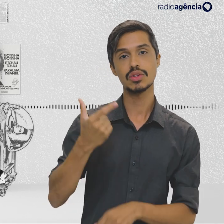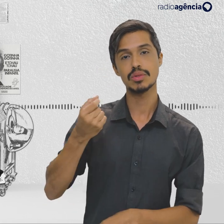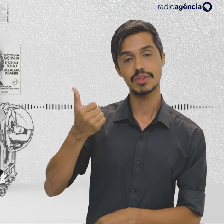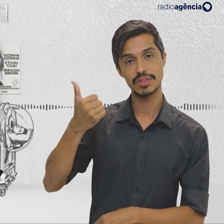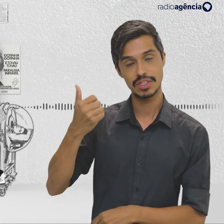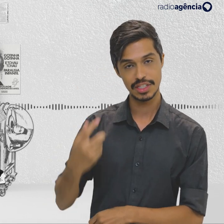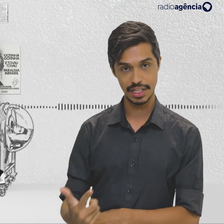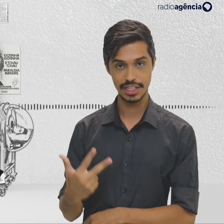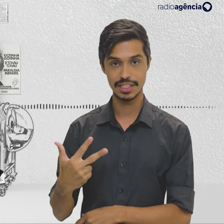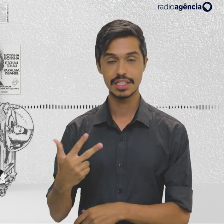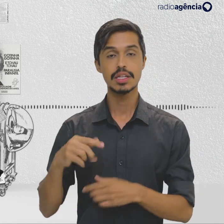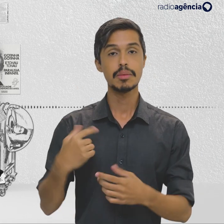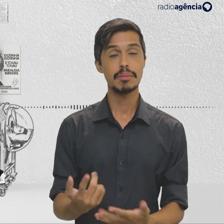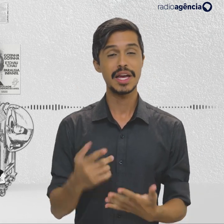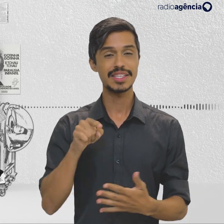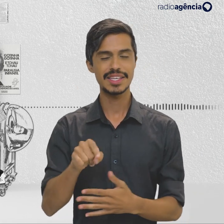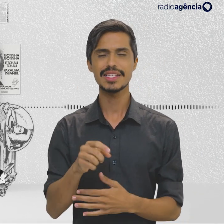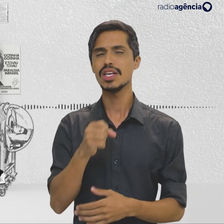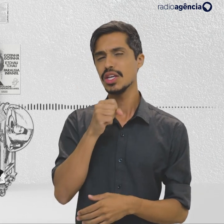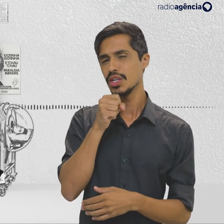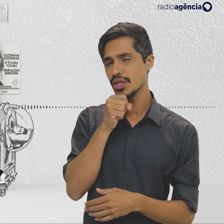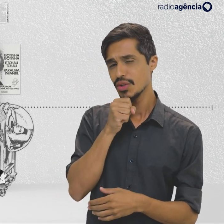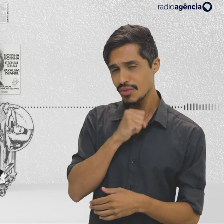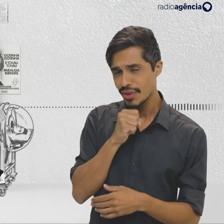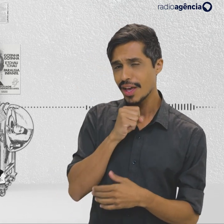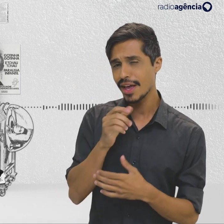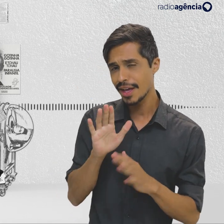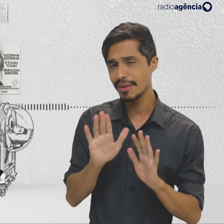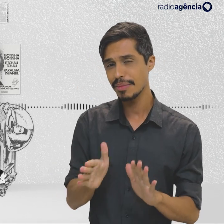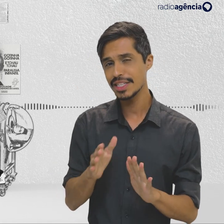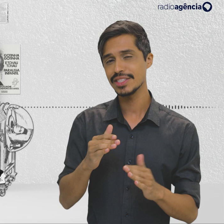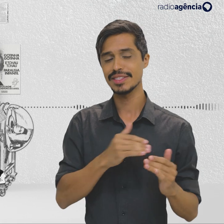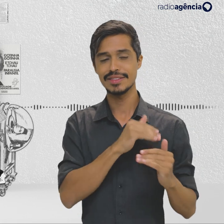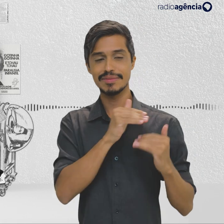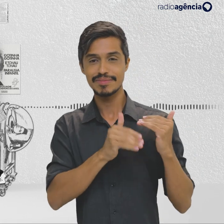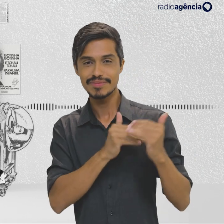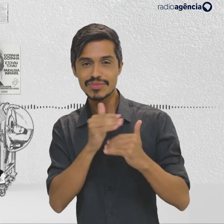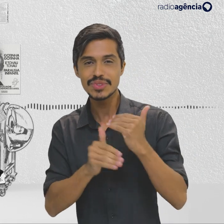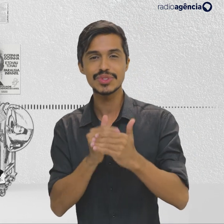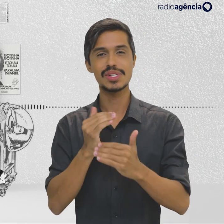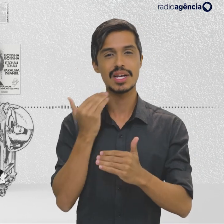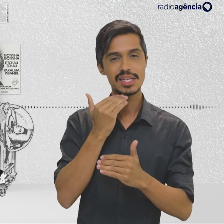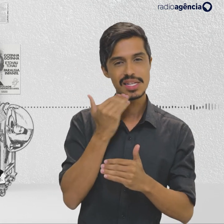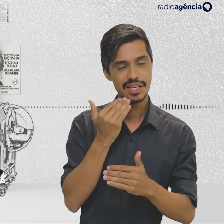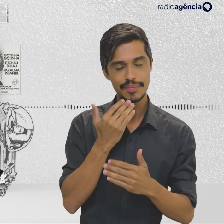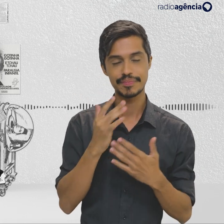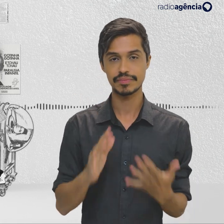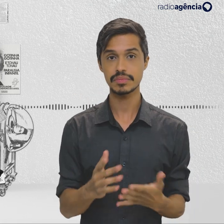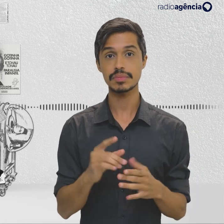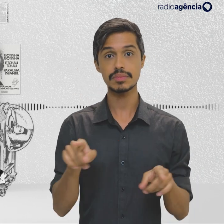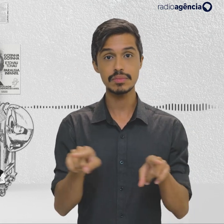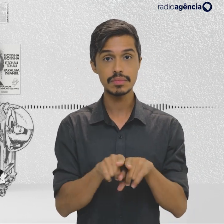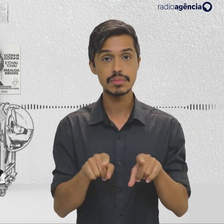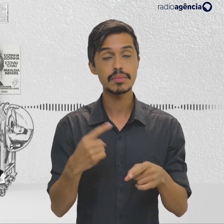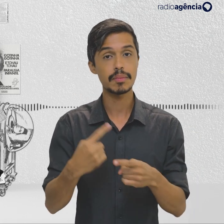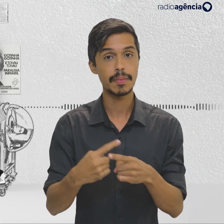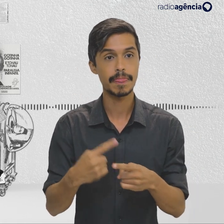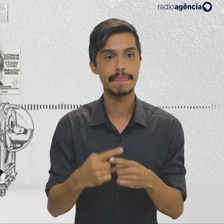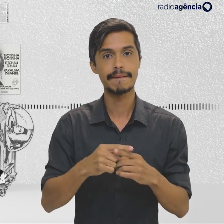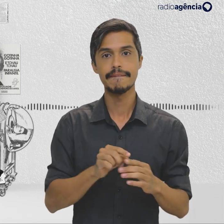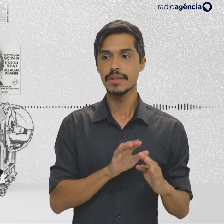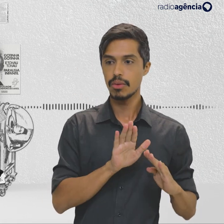desde 2015 esse jovem senhor tem percorrido alguns caminhos tortuosos depois de uma longa e